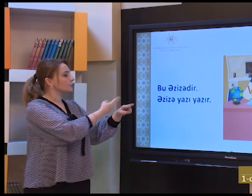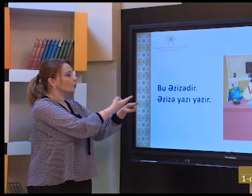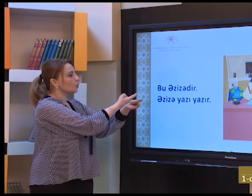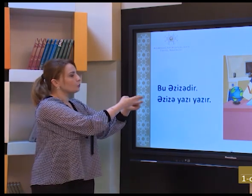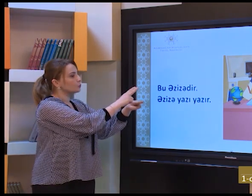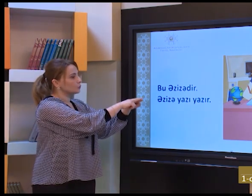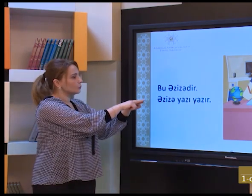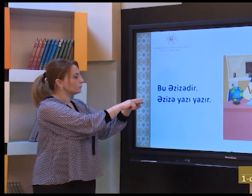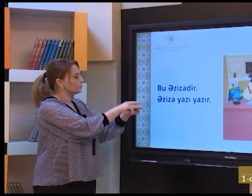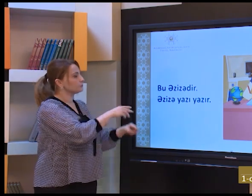Bu